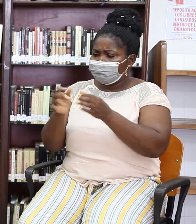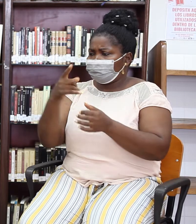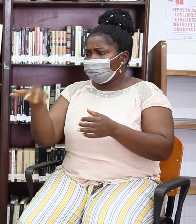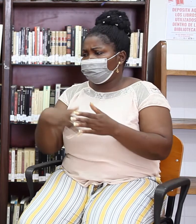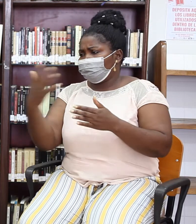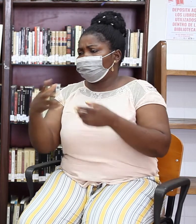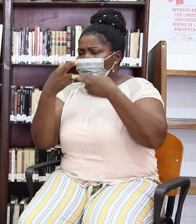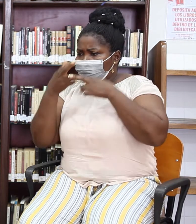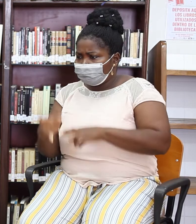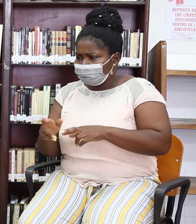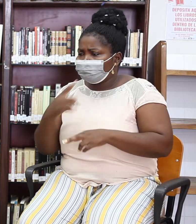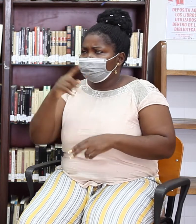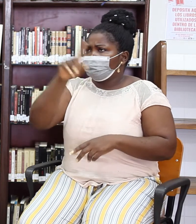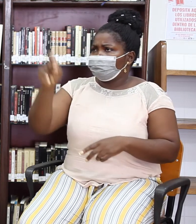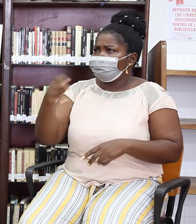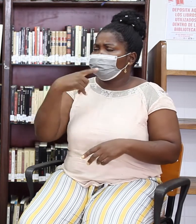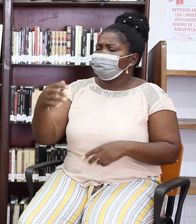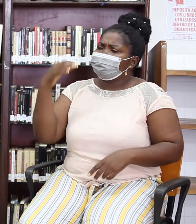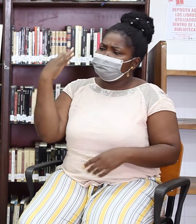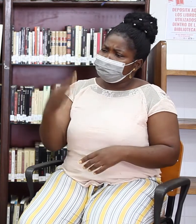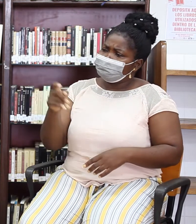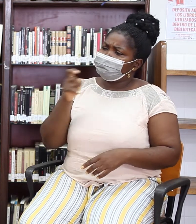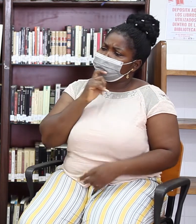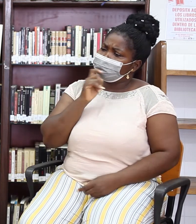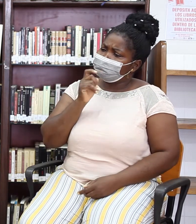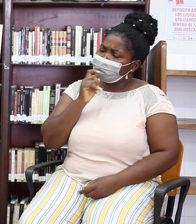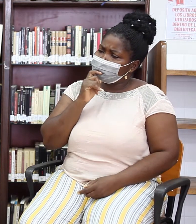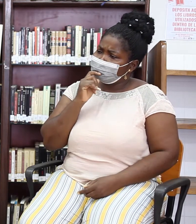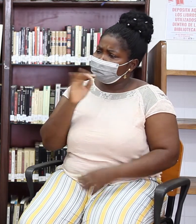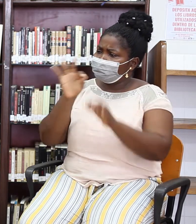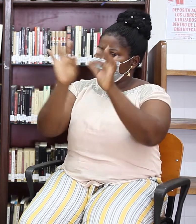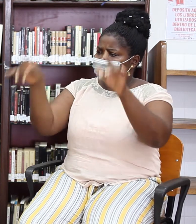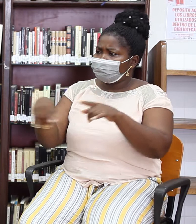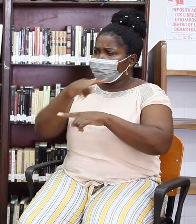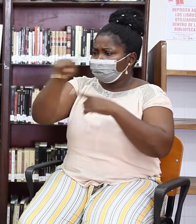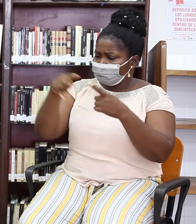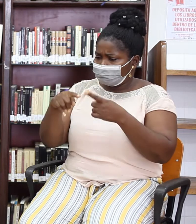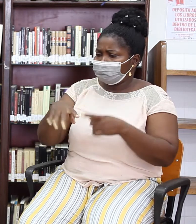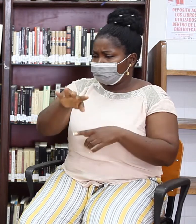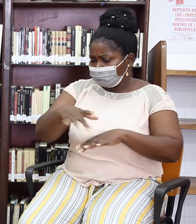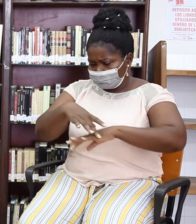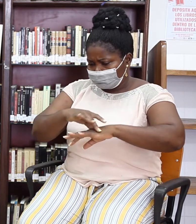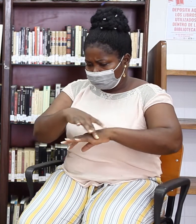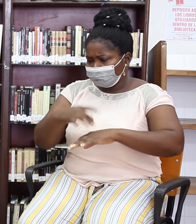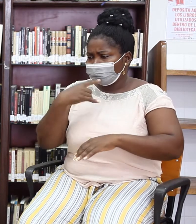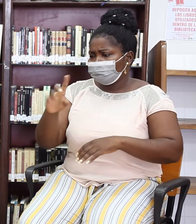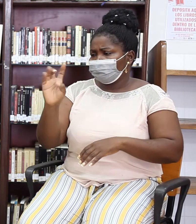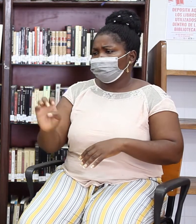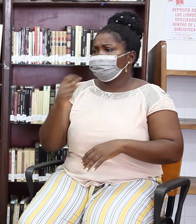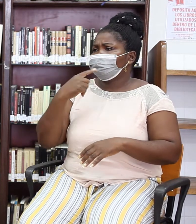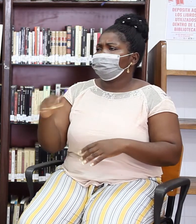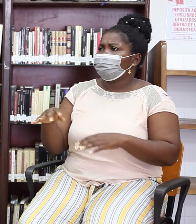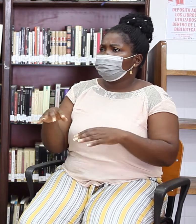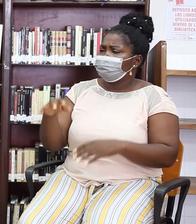hallar respuestas a las preguntas difíciles. Formó un círculo en el suelo, alisando su superficie